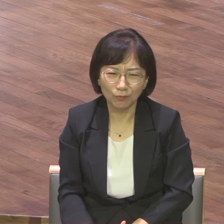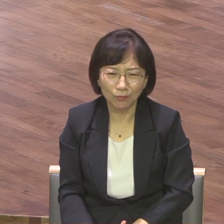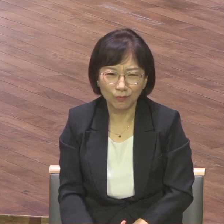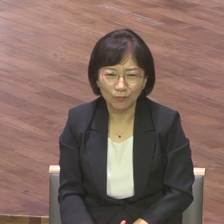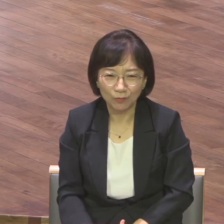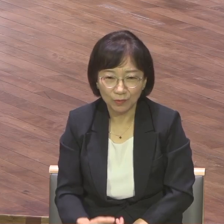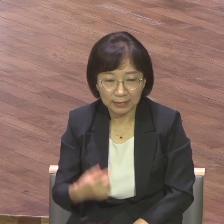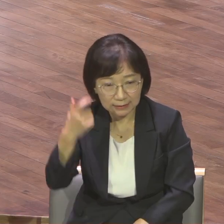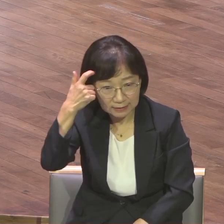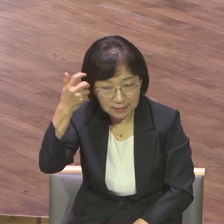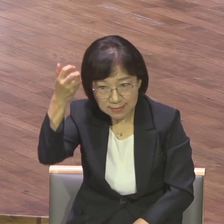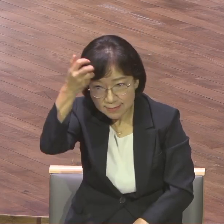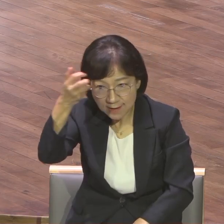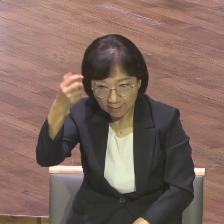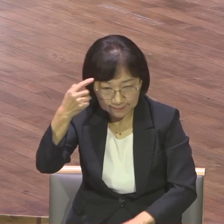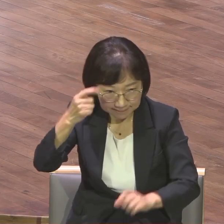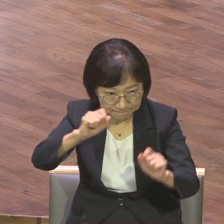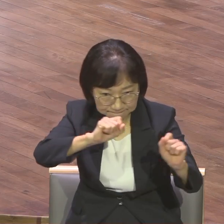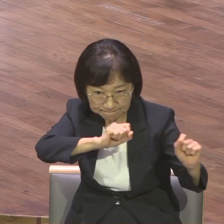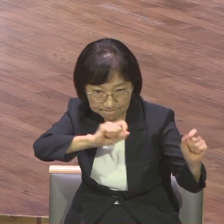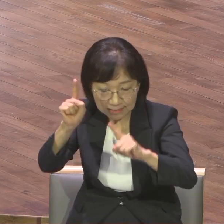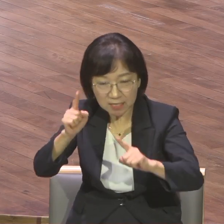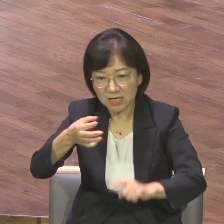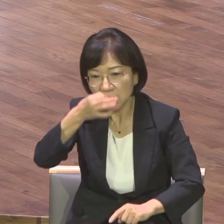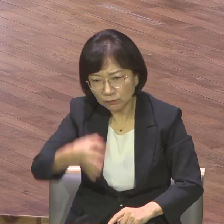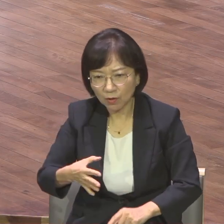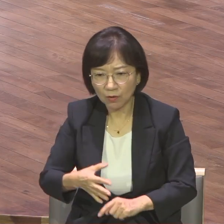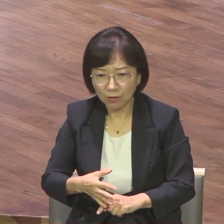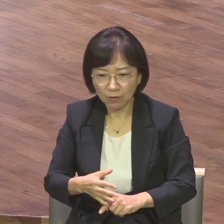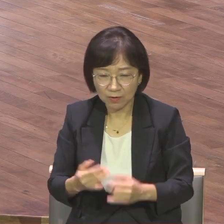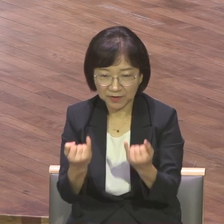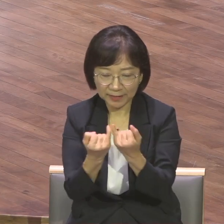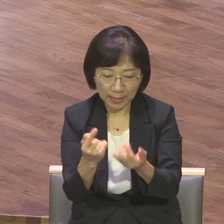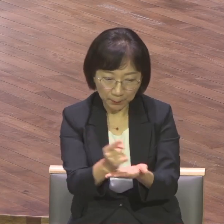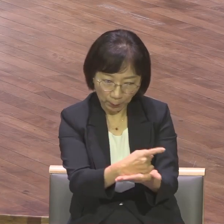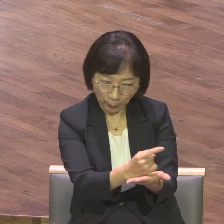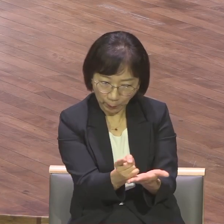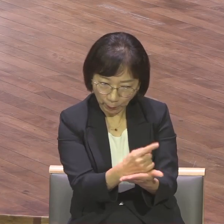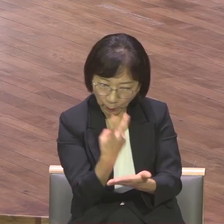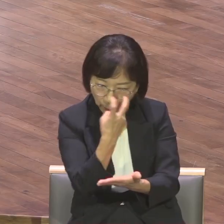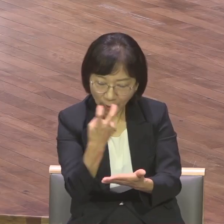아니에요. 관리를 해야 돼요.